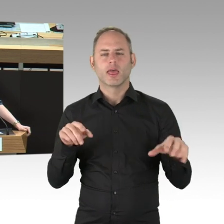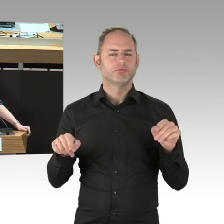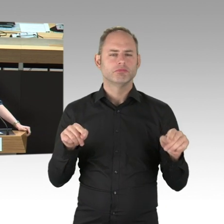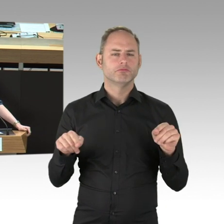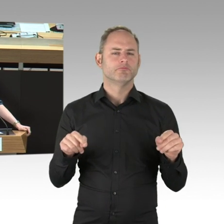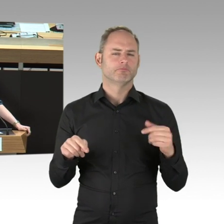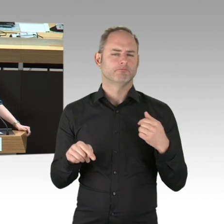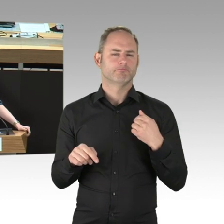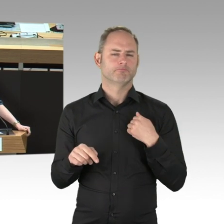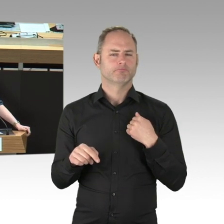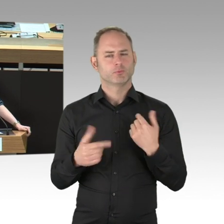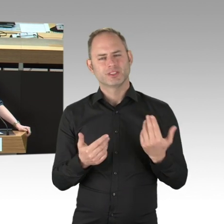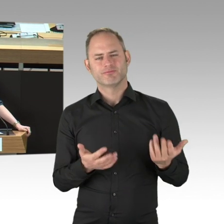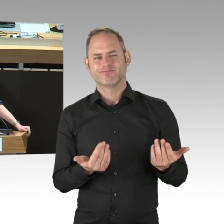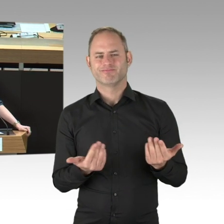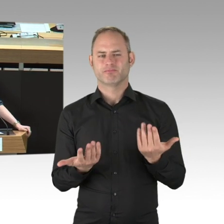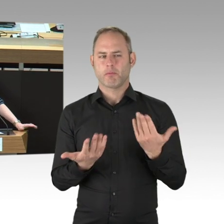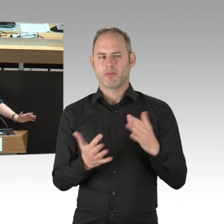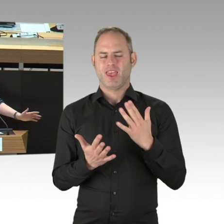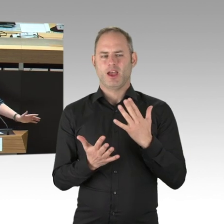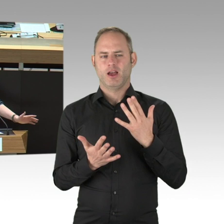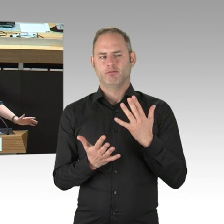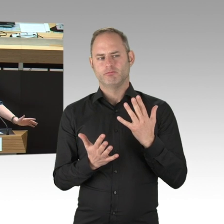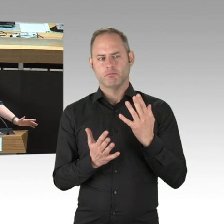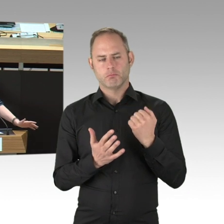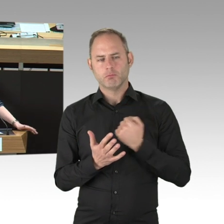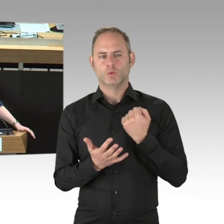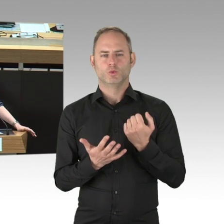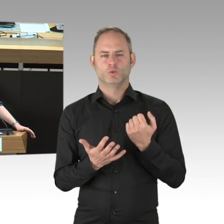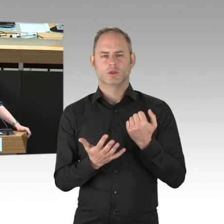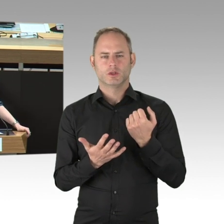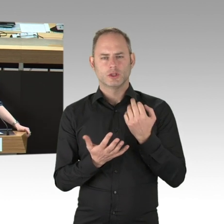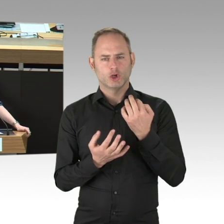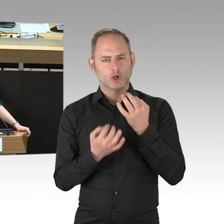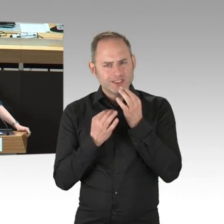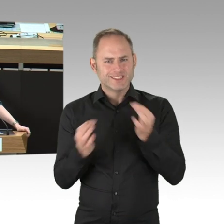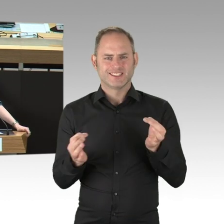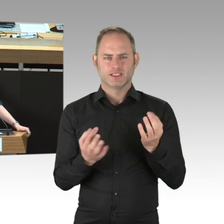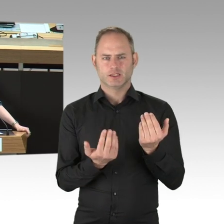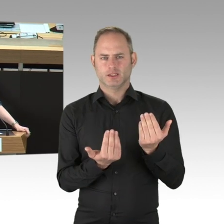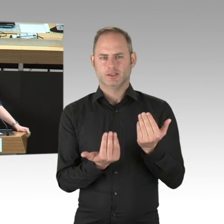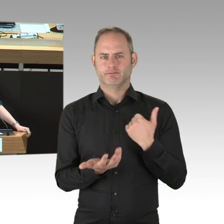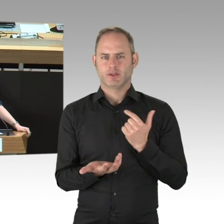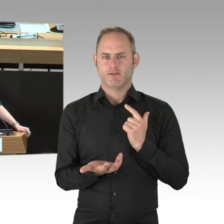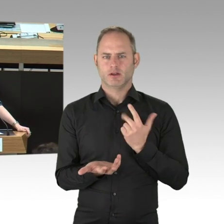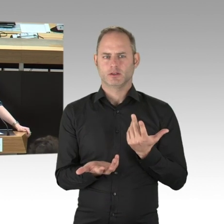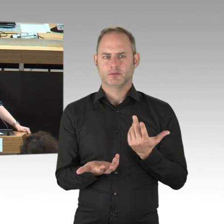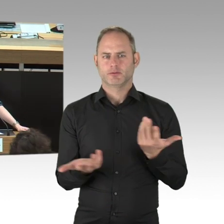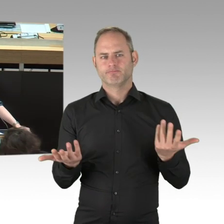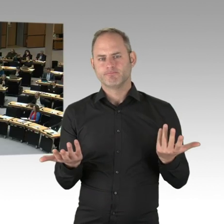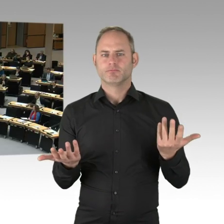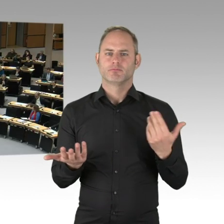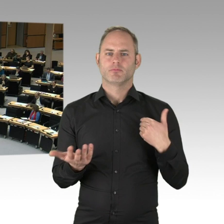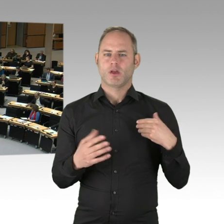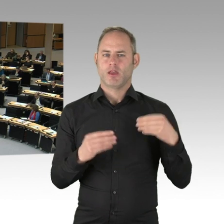dass damit nicht gemeint ist, wir machen in 2019 mal weiter wie bisher. Wir haben ja jetzt ein Landeskonzept. Das, meine Damen und